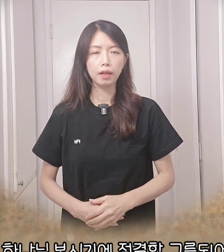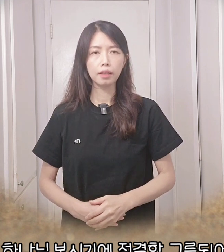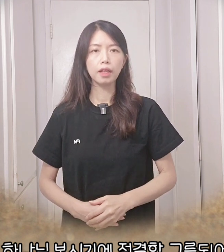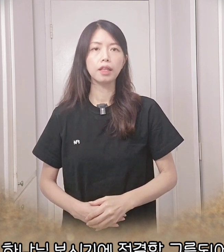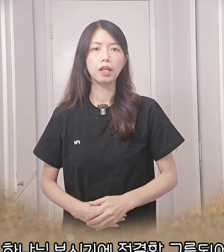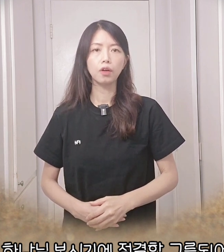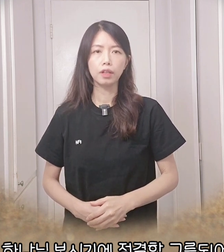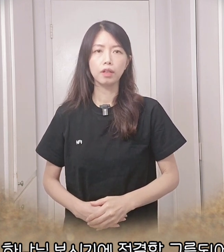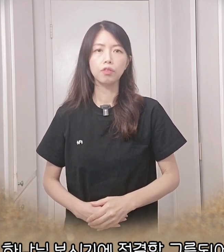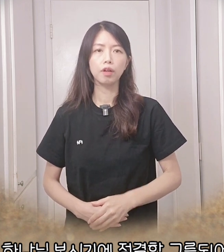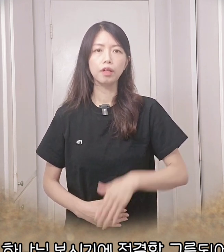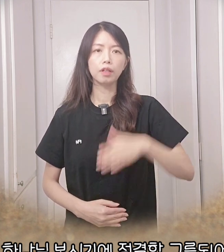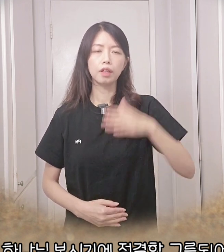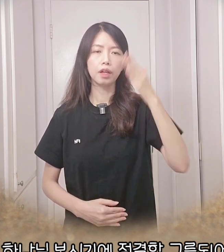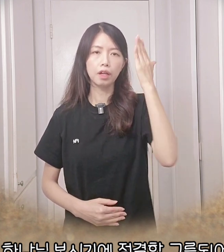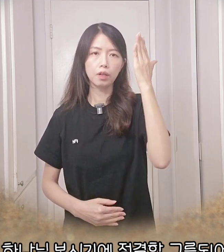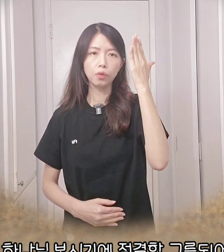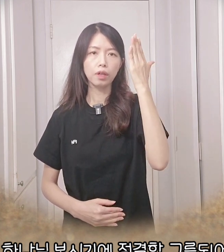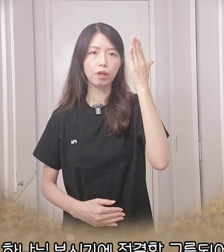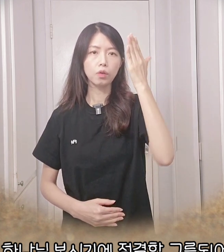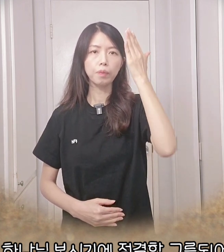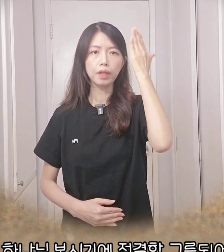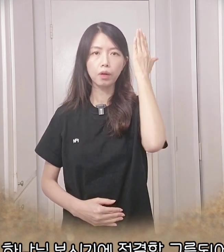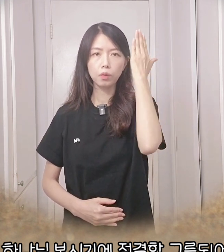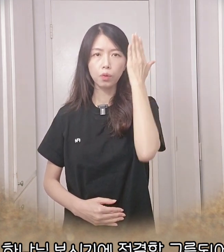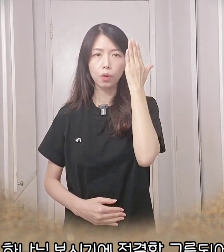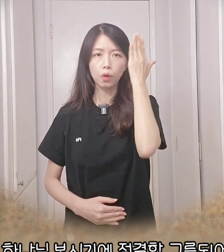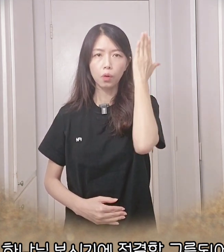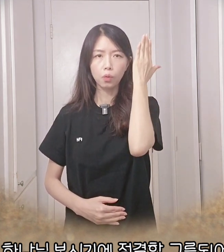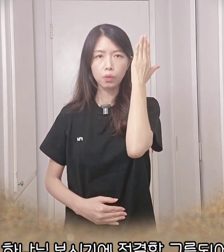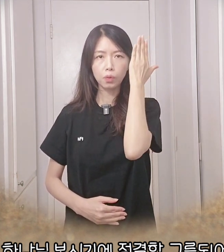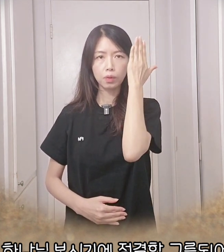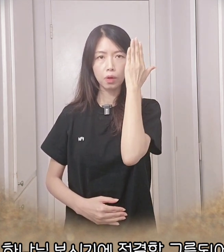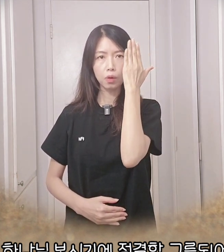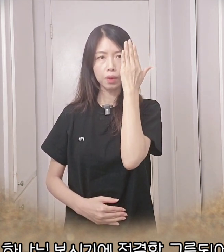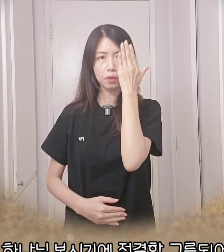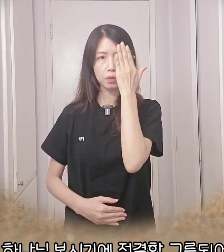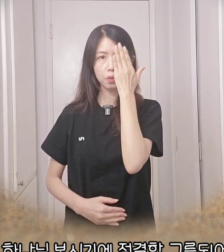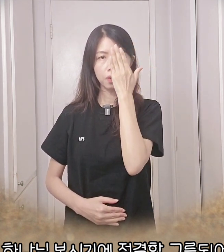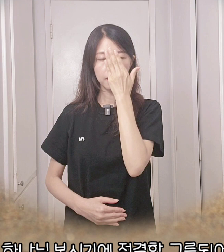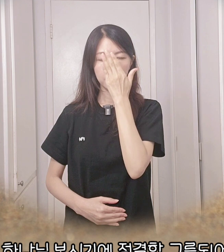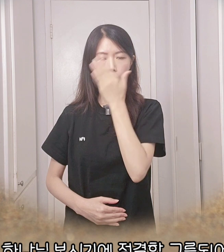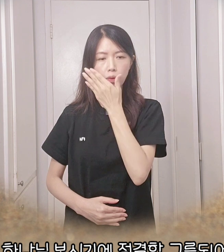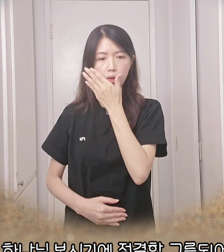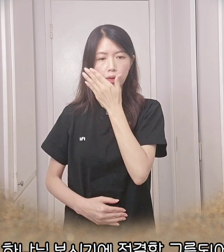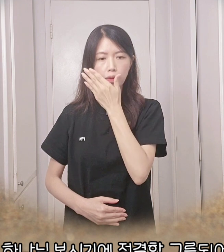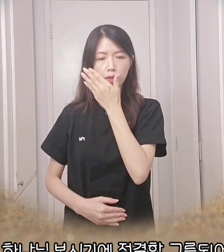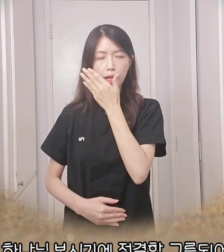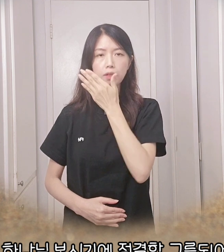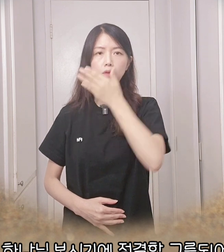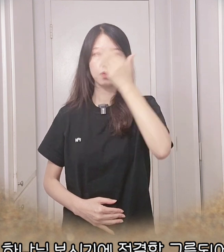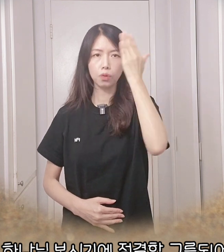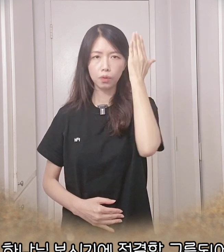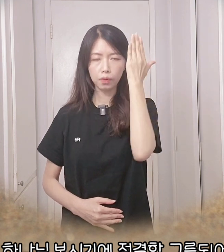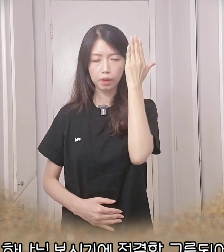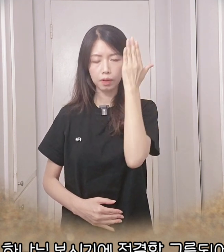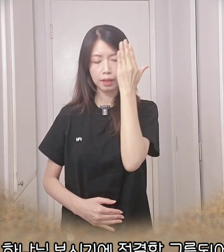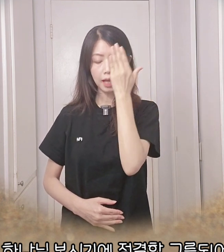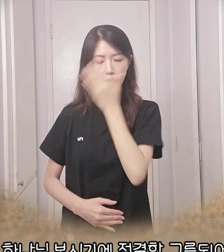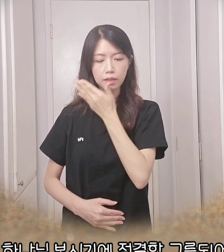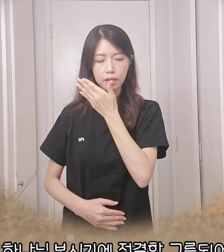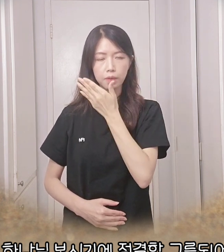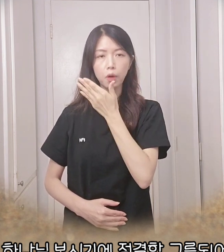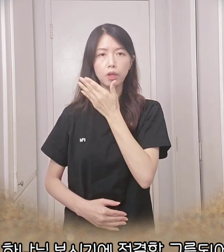정결하다, 깨끗하다라고 한 뜻의 수어는 손을 이렇게 손바닥으로 오른쪽에서 왼쪽 아래로 사선으로